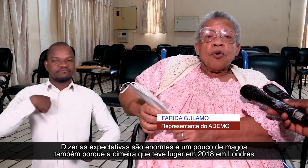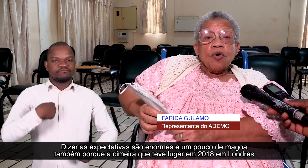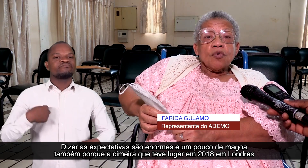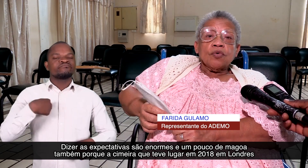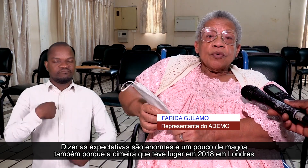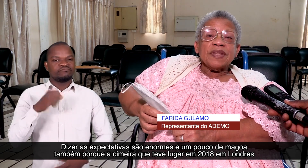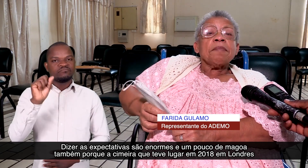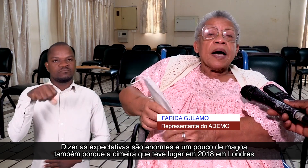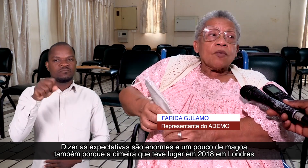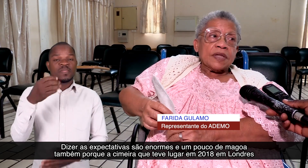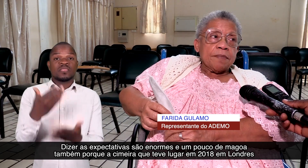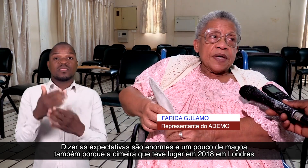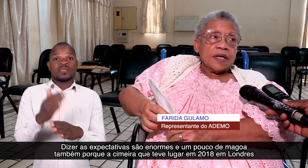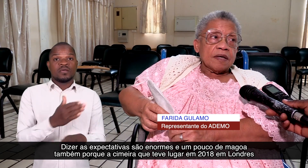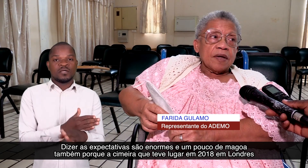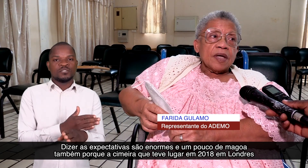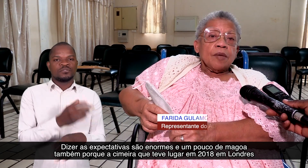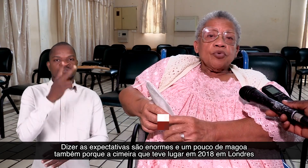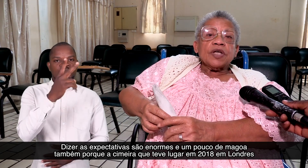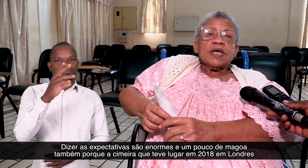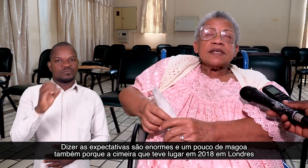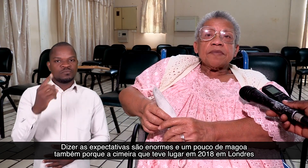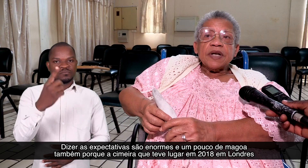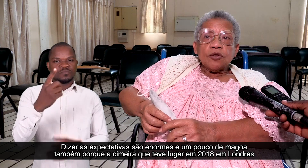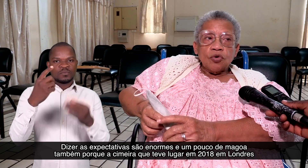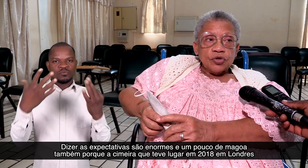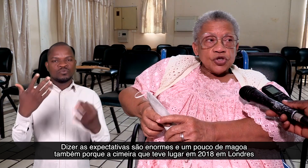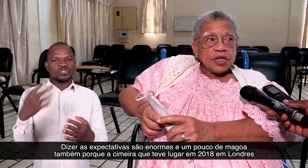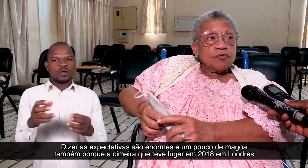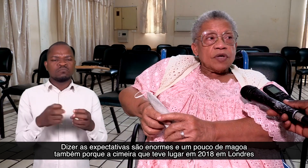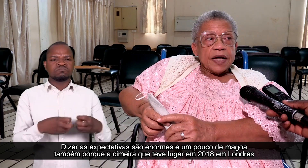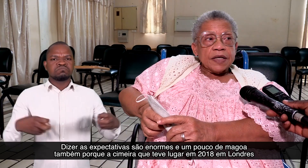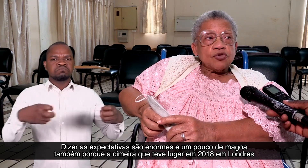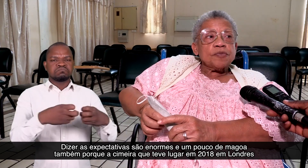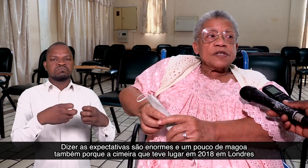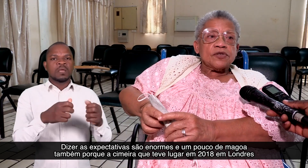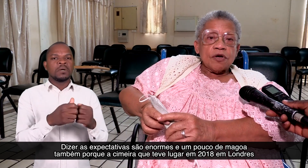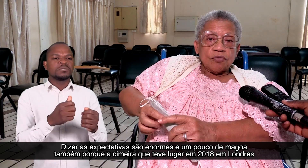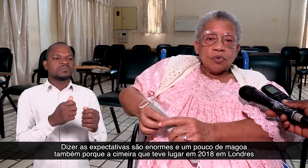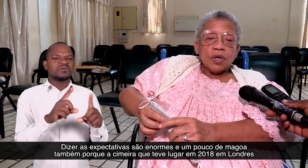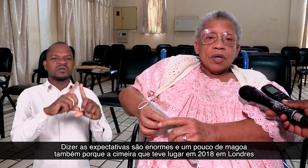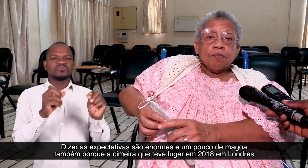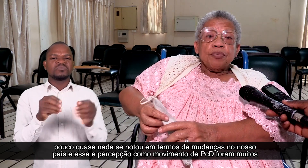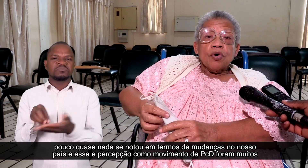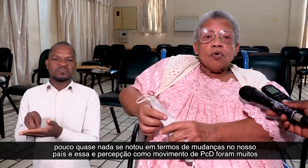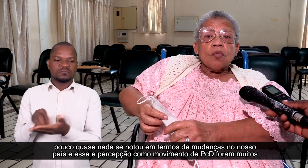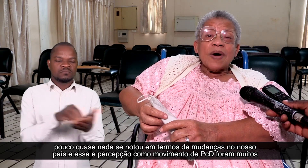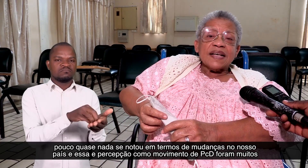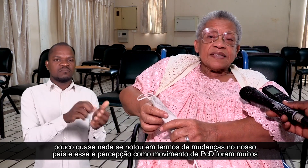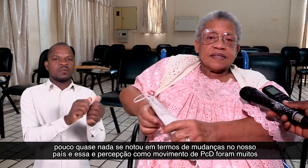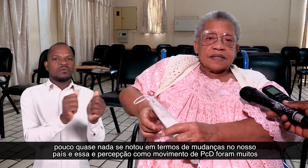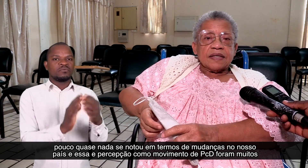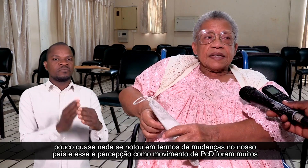um pouco de mágoa também, porque a Cimeira de Londres, que teve lugar em 2018, pouco